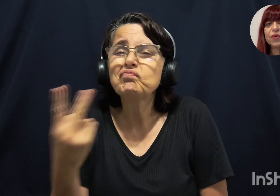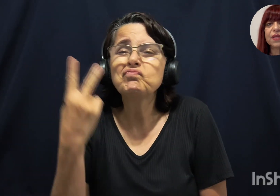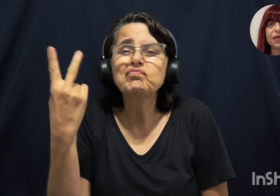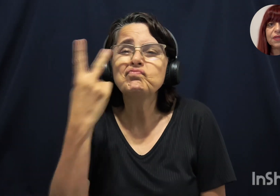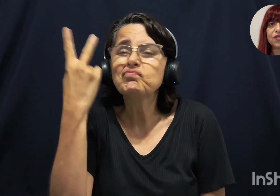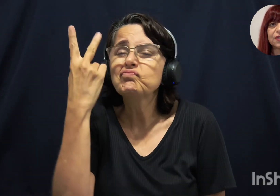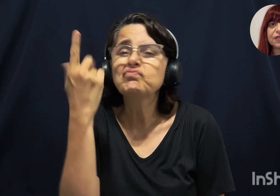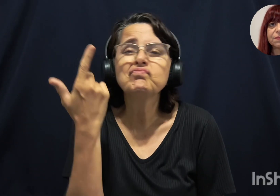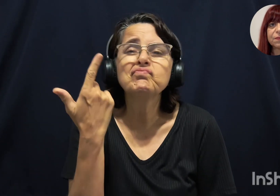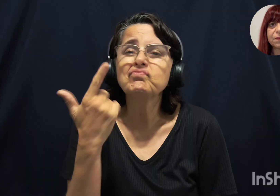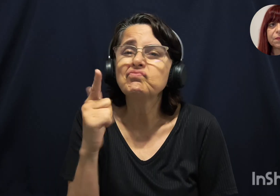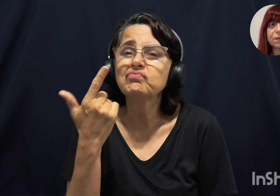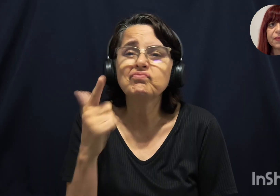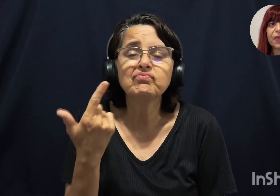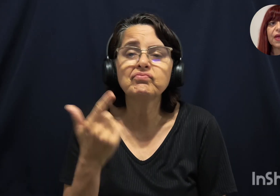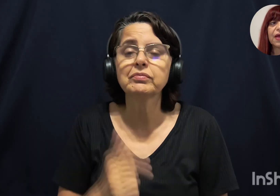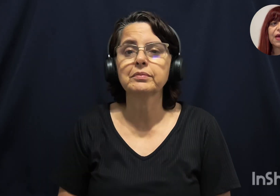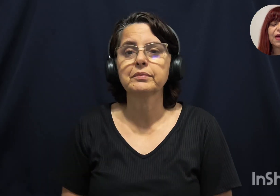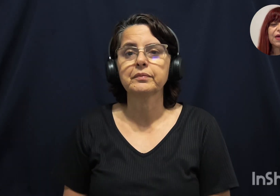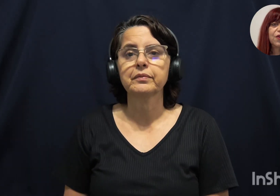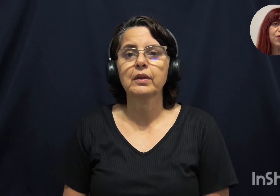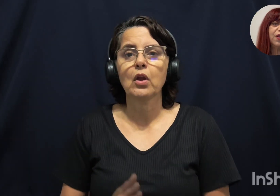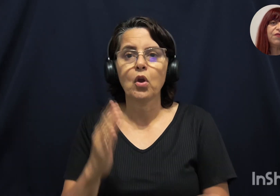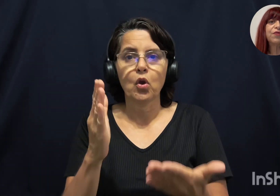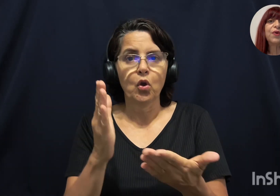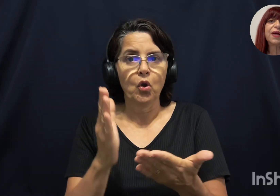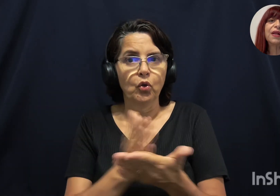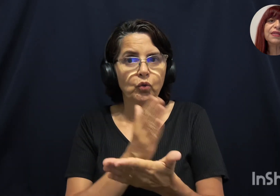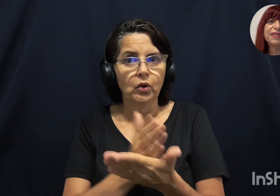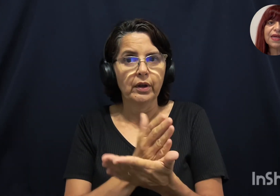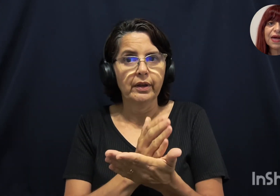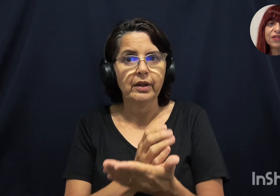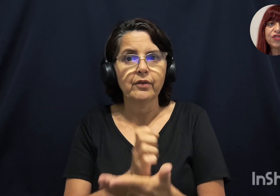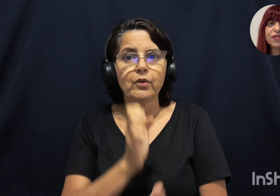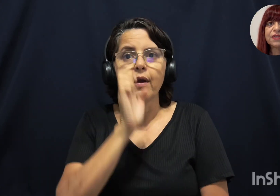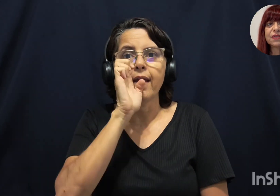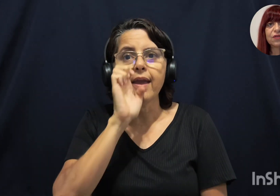são importantes. No livro